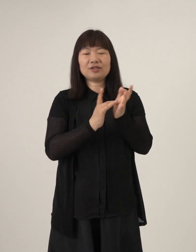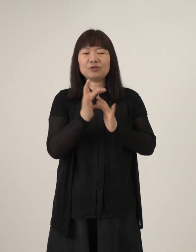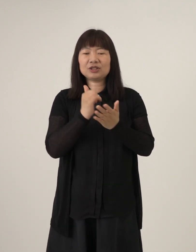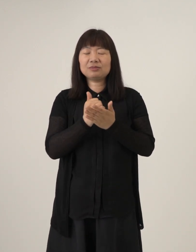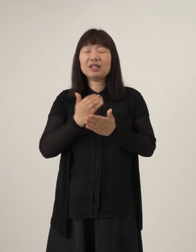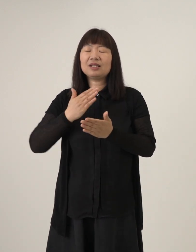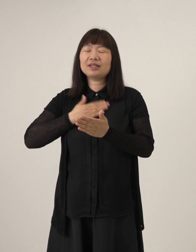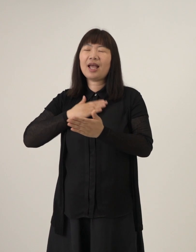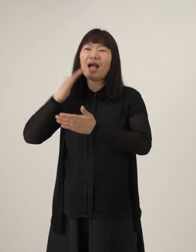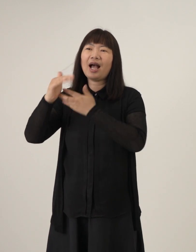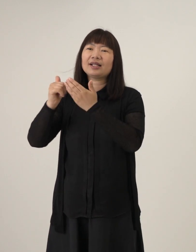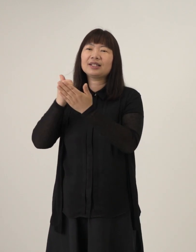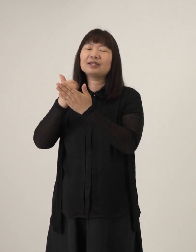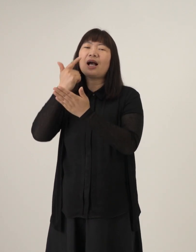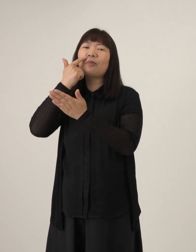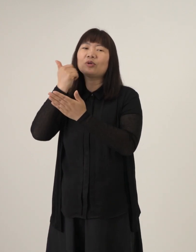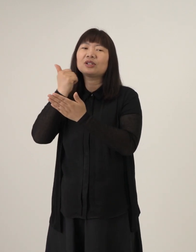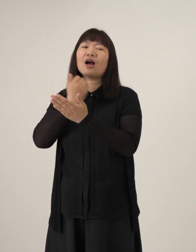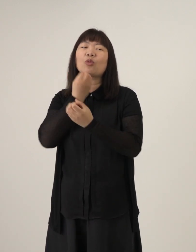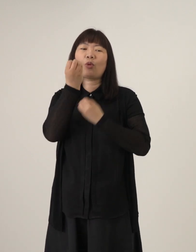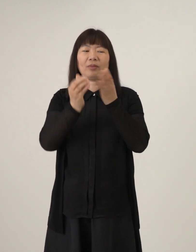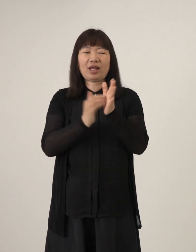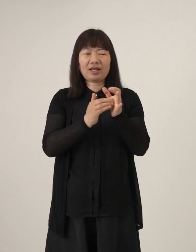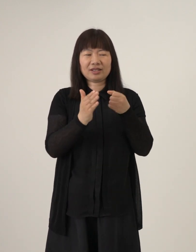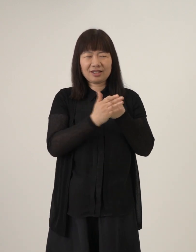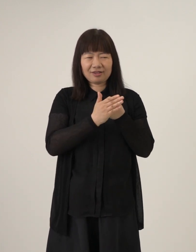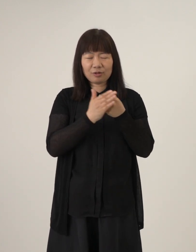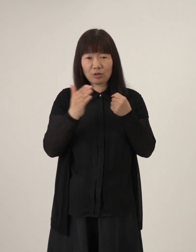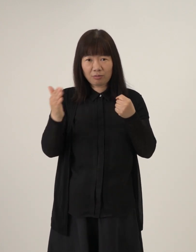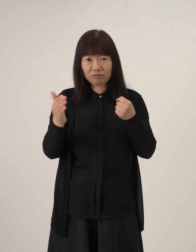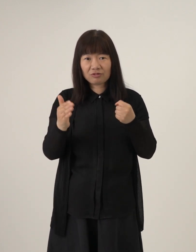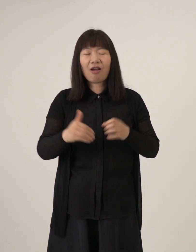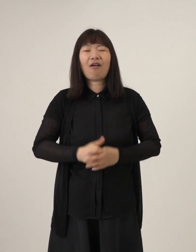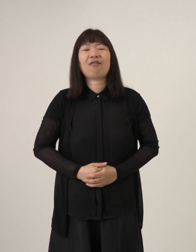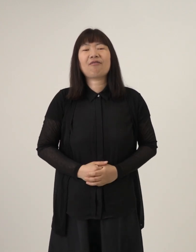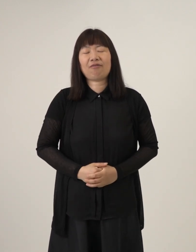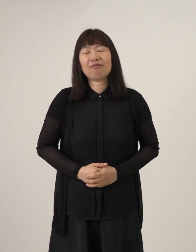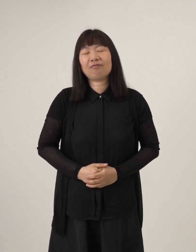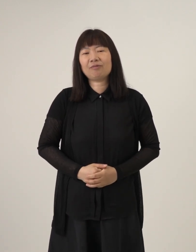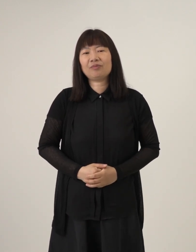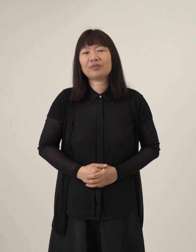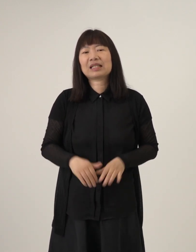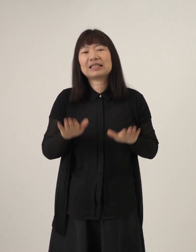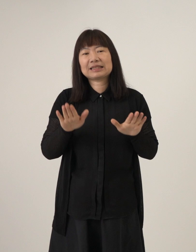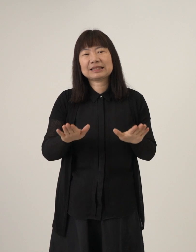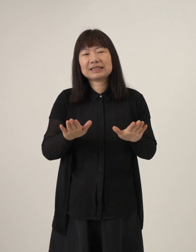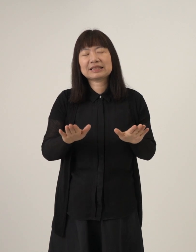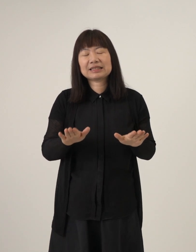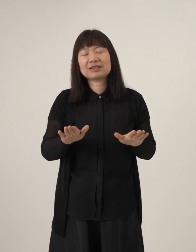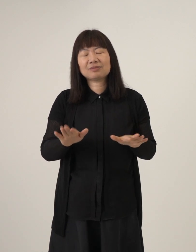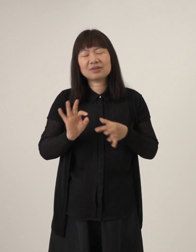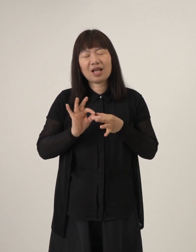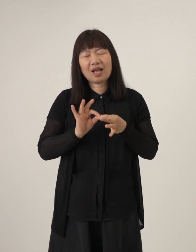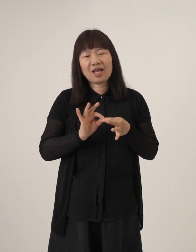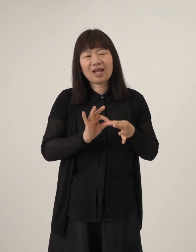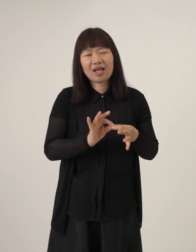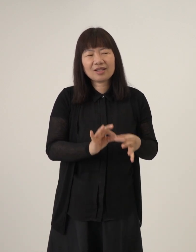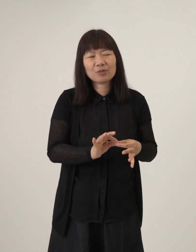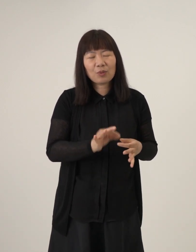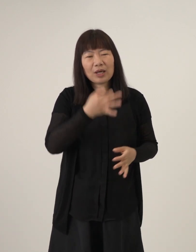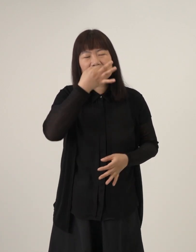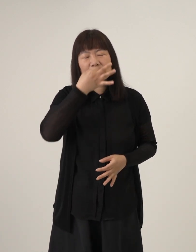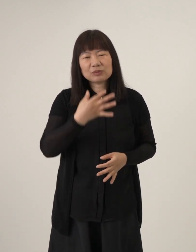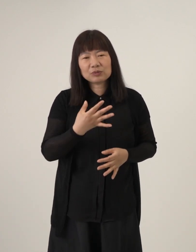저 하나님은 내 아버지시다. 이 주장과 설명 때문에 예수님이 내내